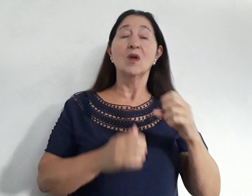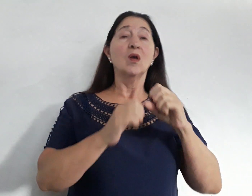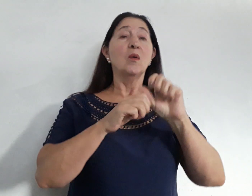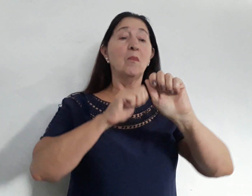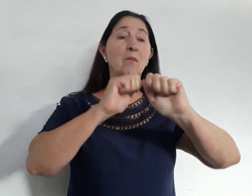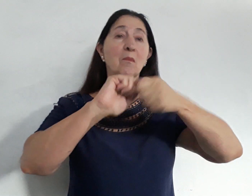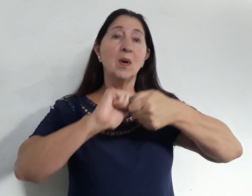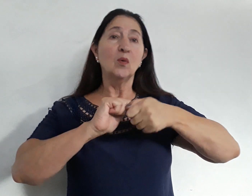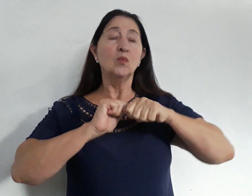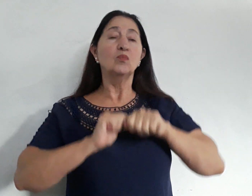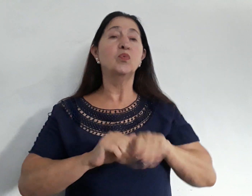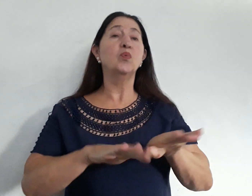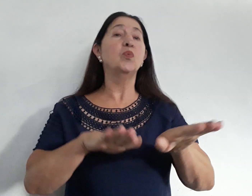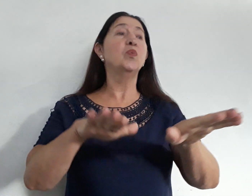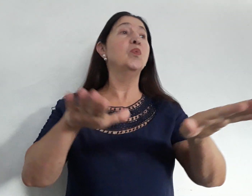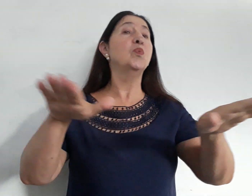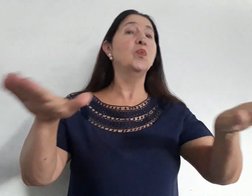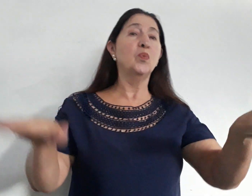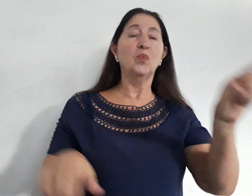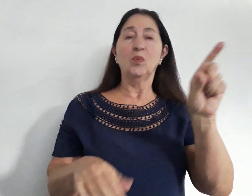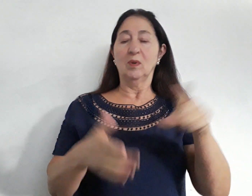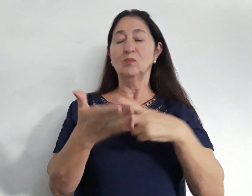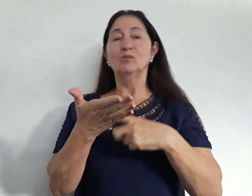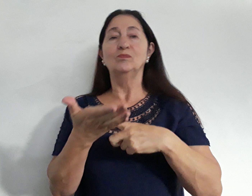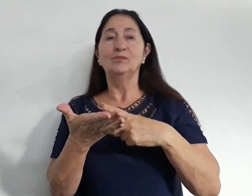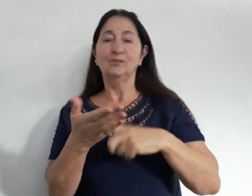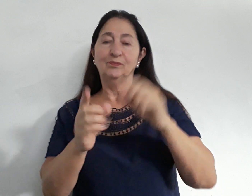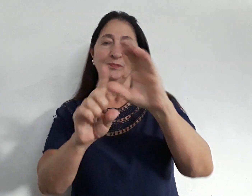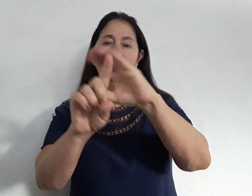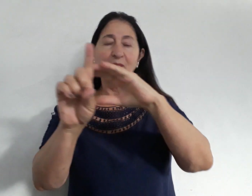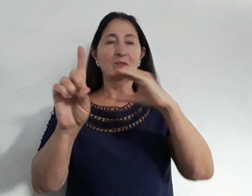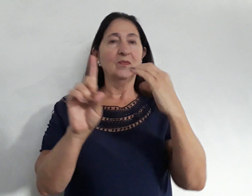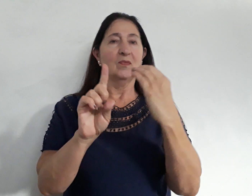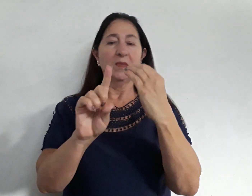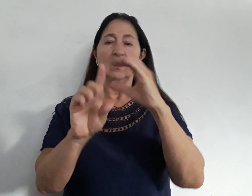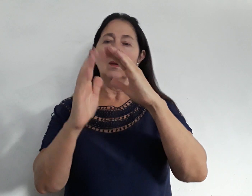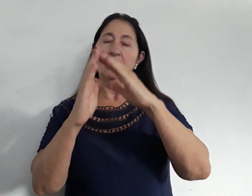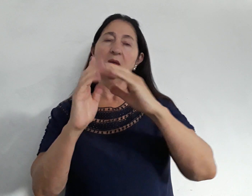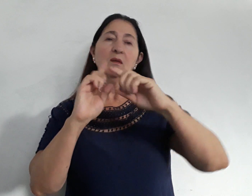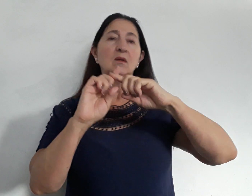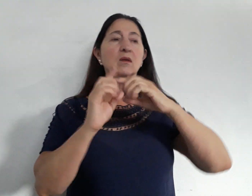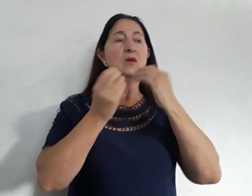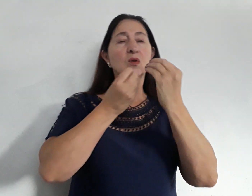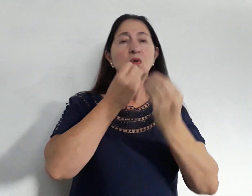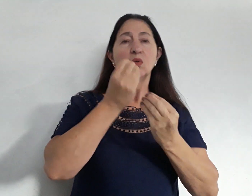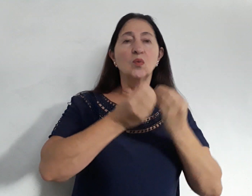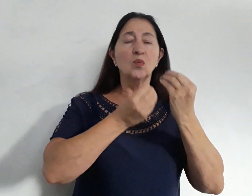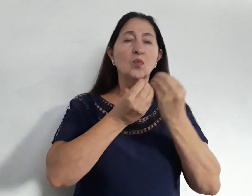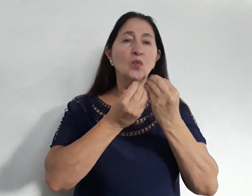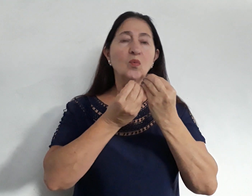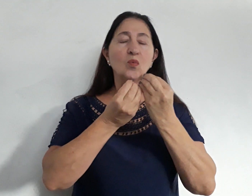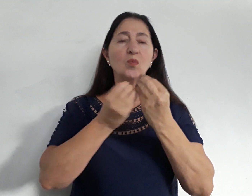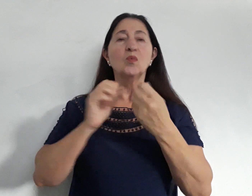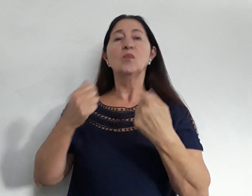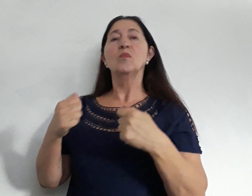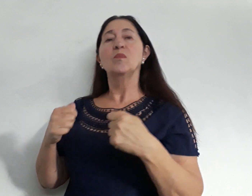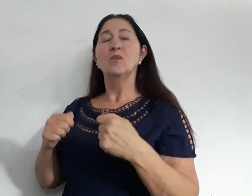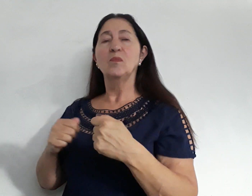da comunidade, é o compromisso da igreja com a humanidade. A igreja tem um compromisso com o